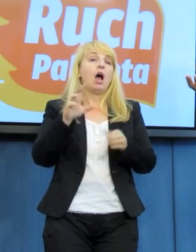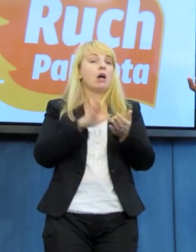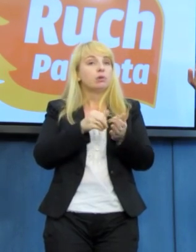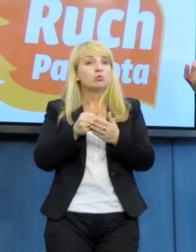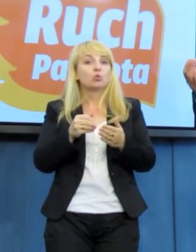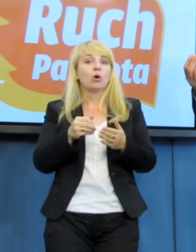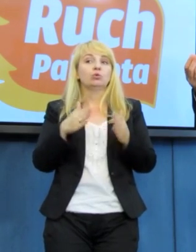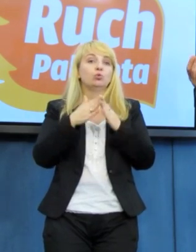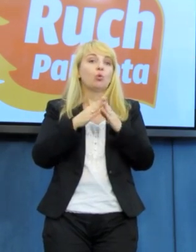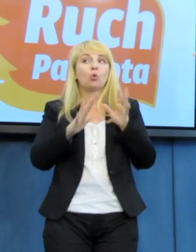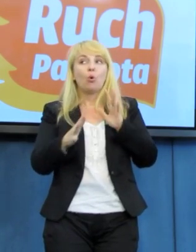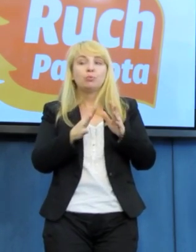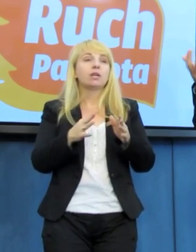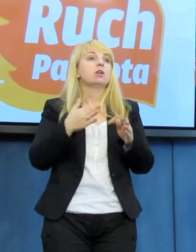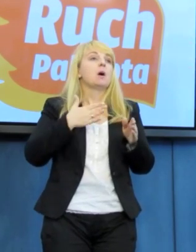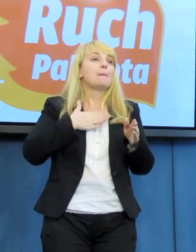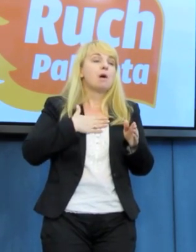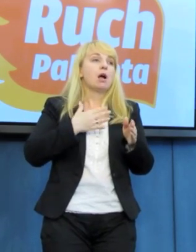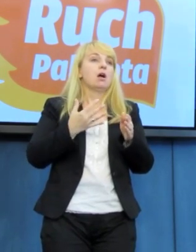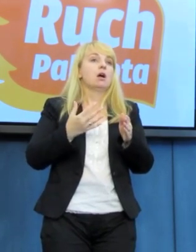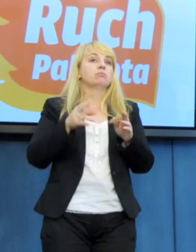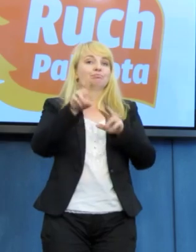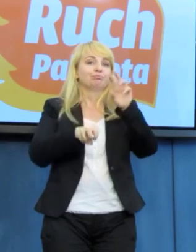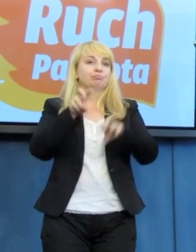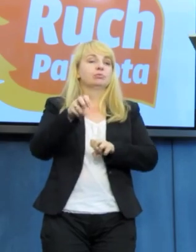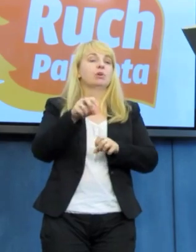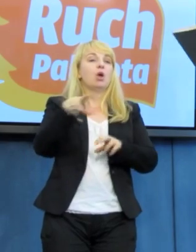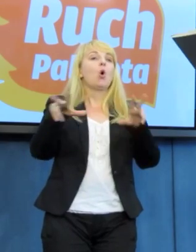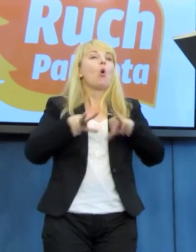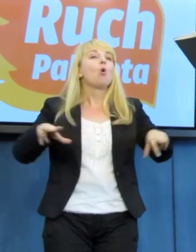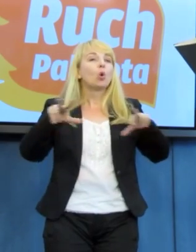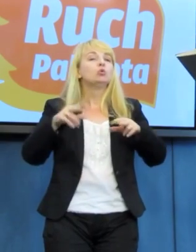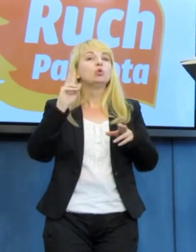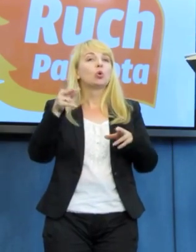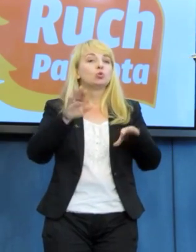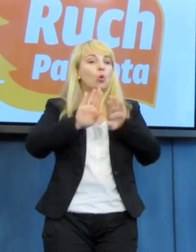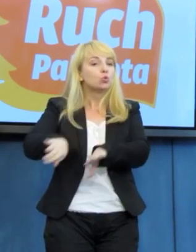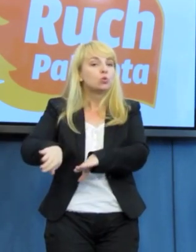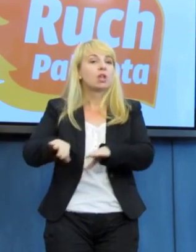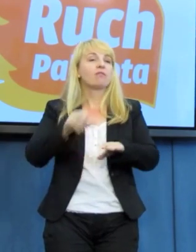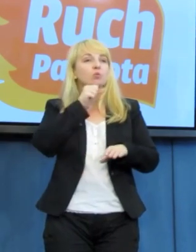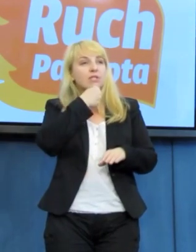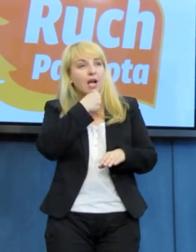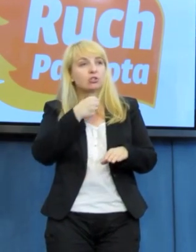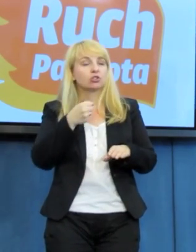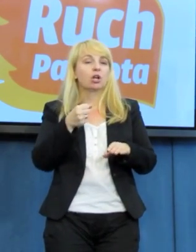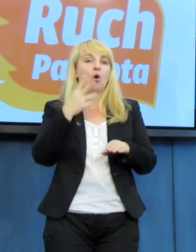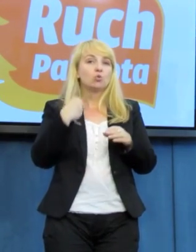pensjonariuszy czy ich rodzin czesne, czy po prostu opłaty za, na przykład za staruszków w domu